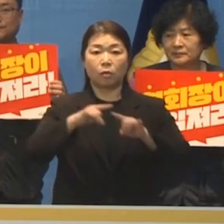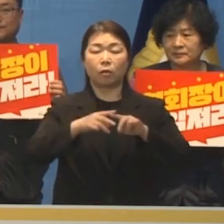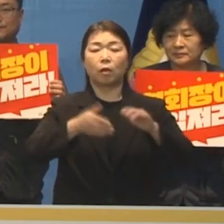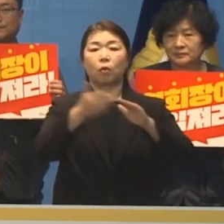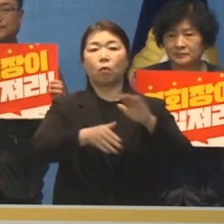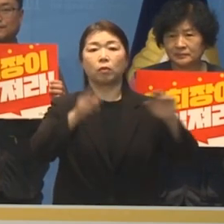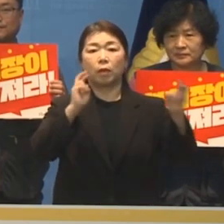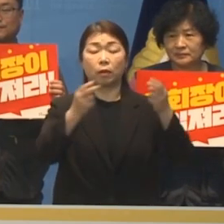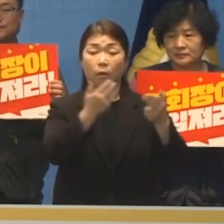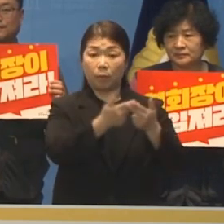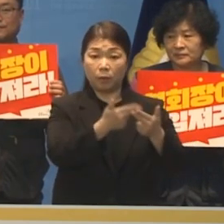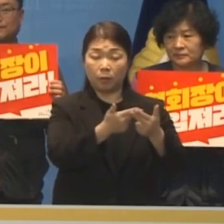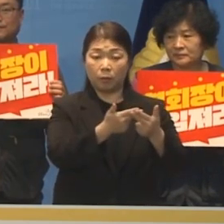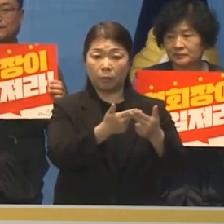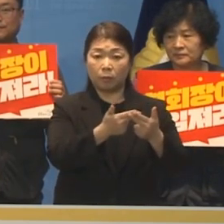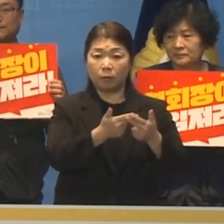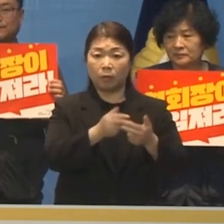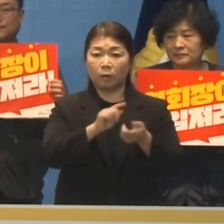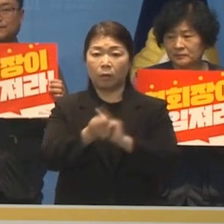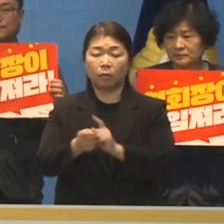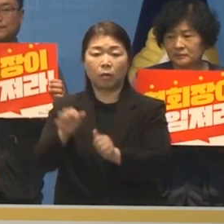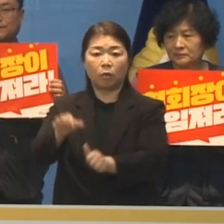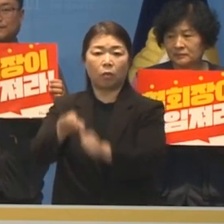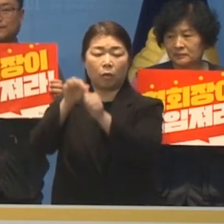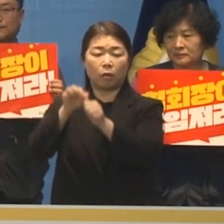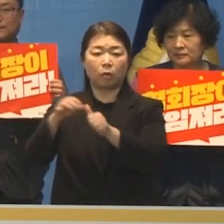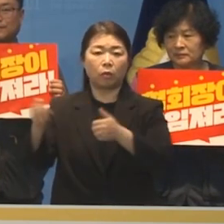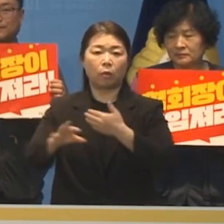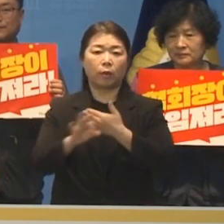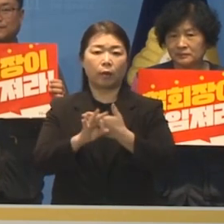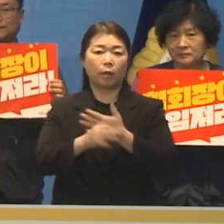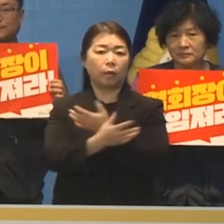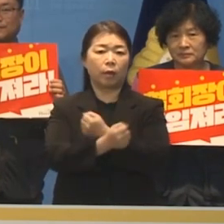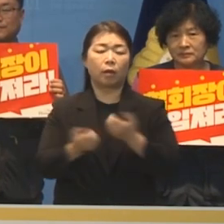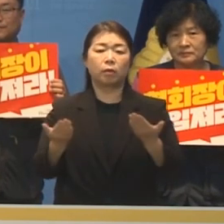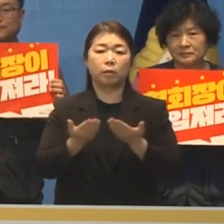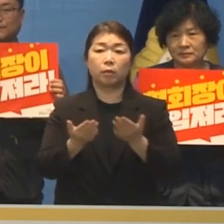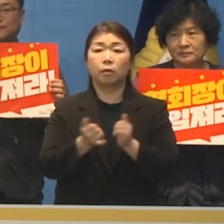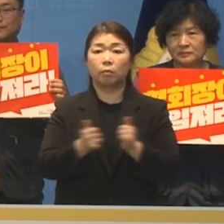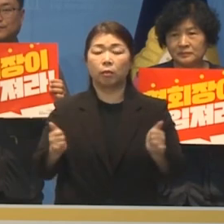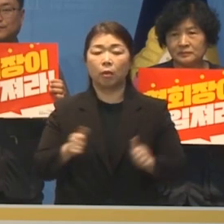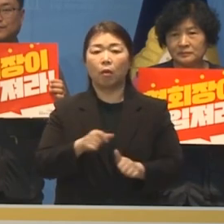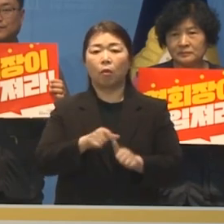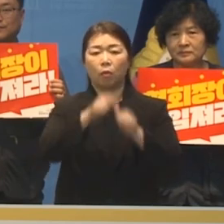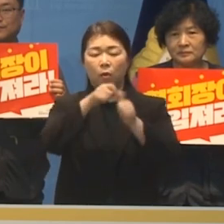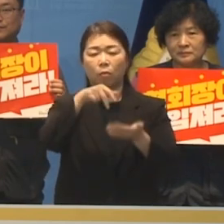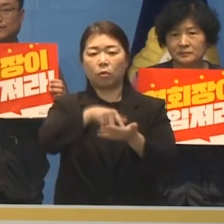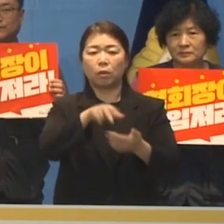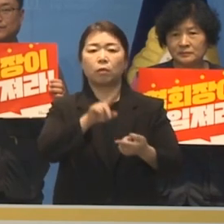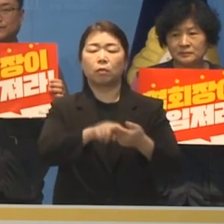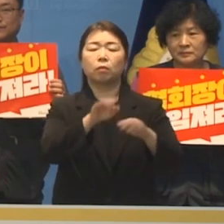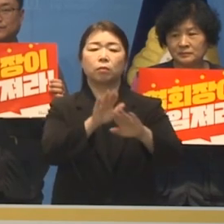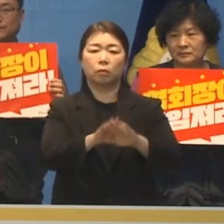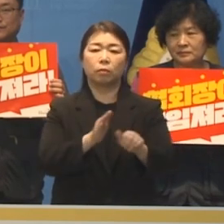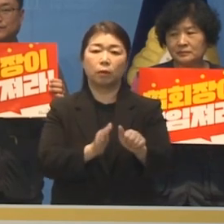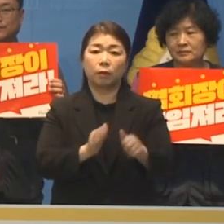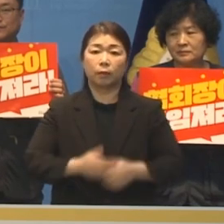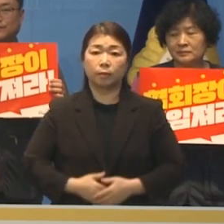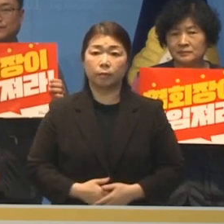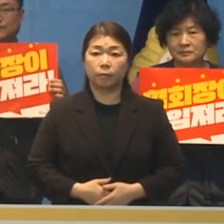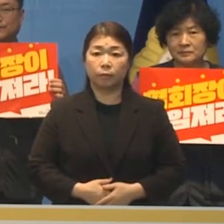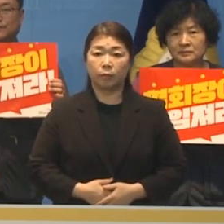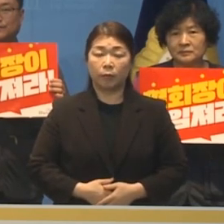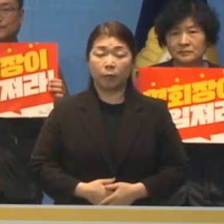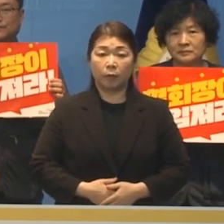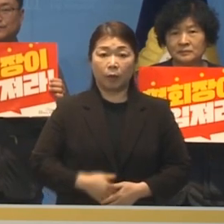한국전기공사협회는 간접고용 비정규직 청소미화 노동자 고용을 보장하라. 공공운수노조 충북지역평등지부와